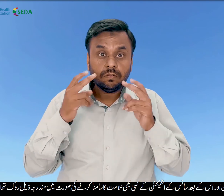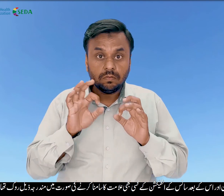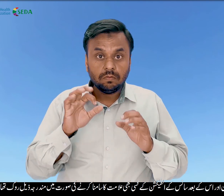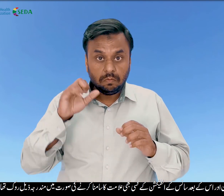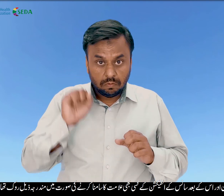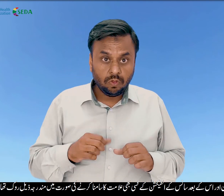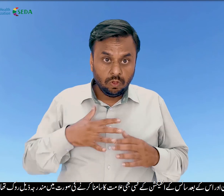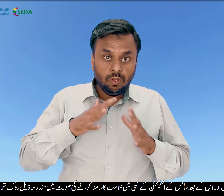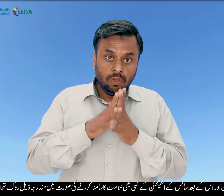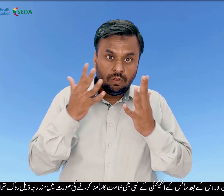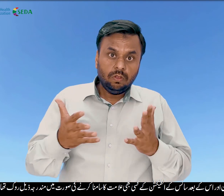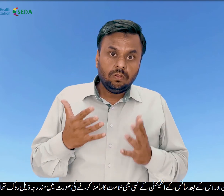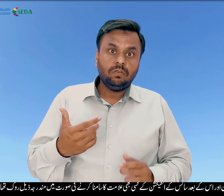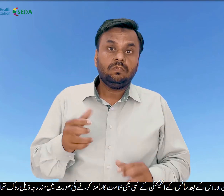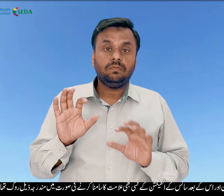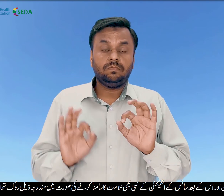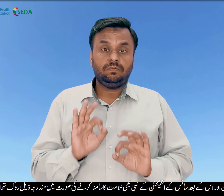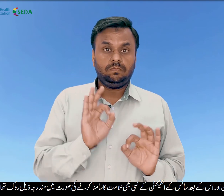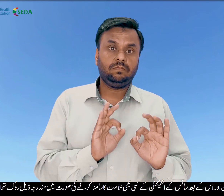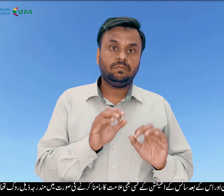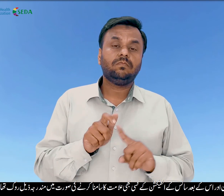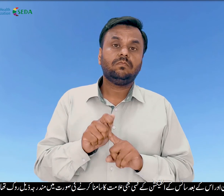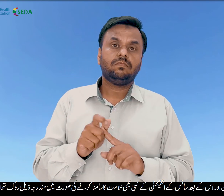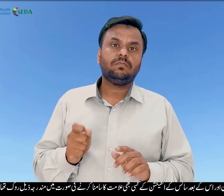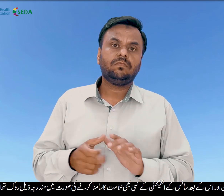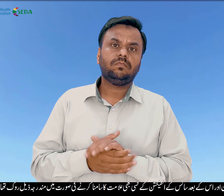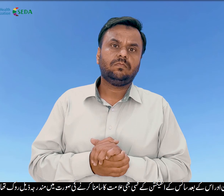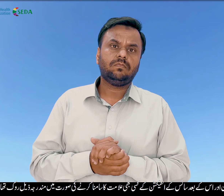کی صورت میں مندرجہ ذیل روک تھام کریں۔